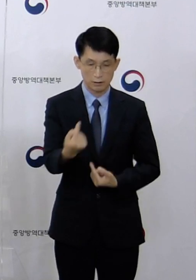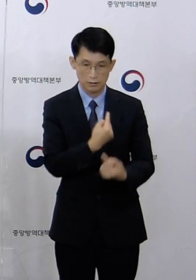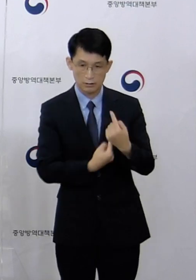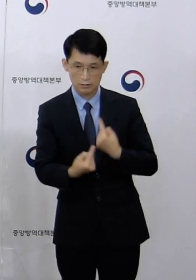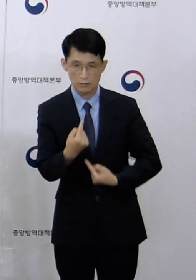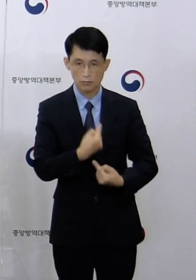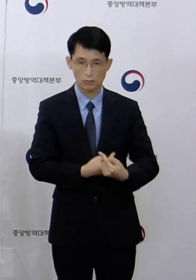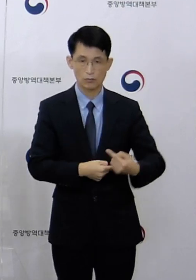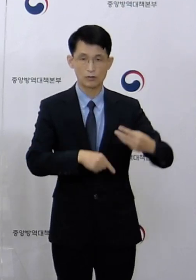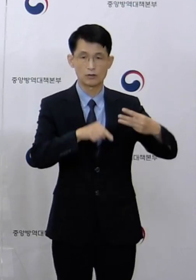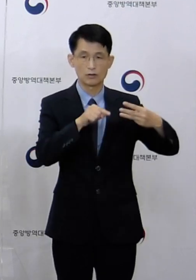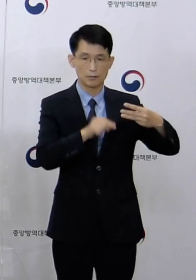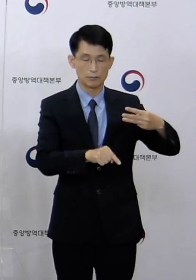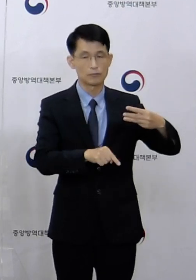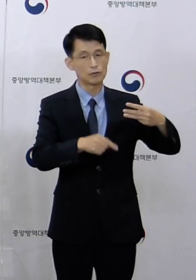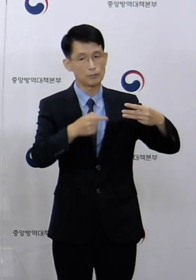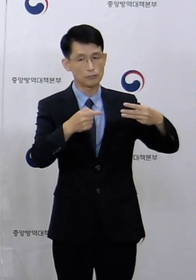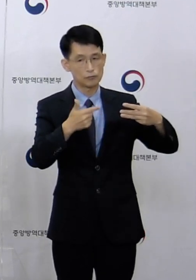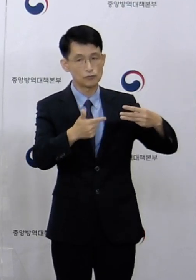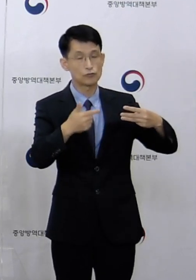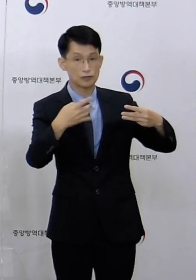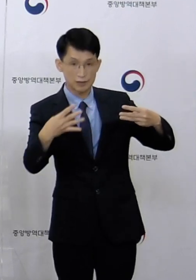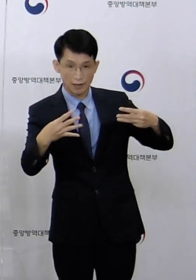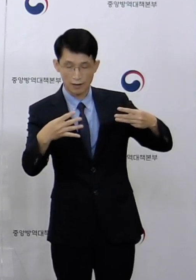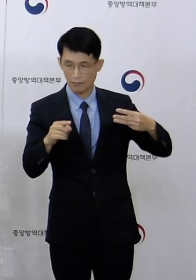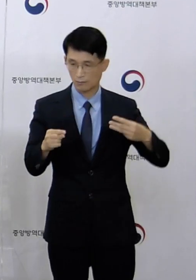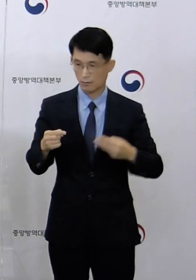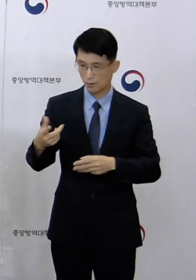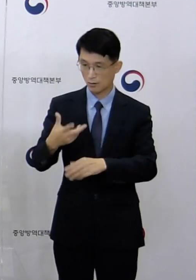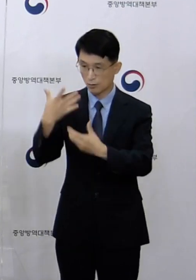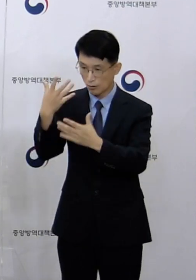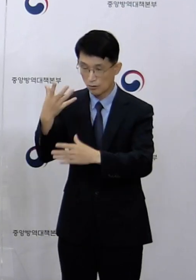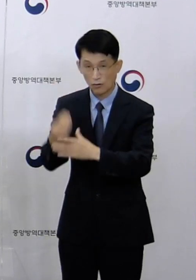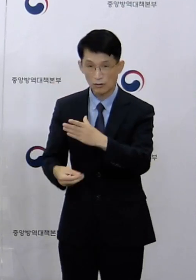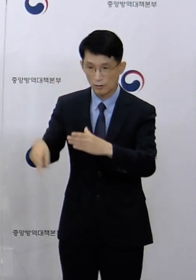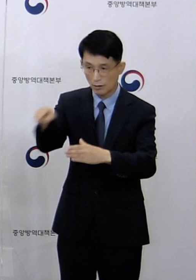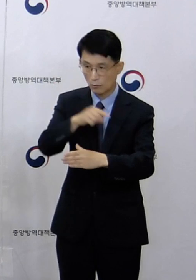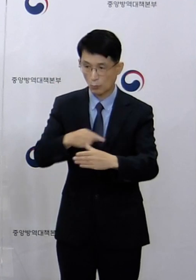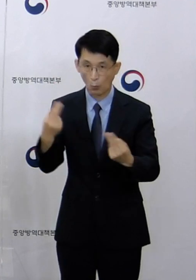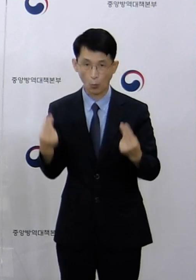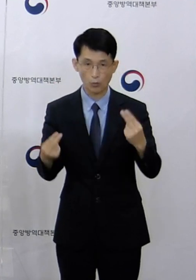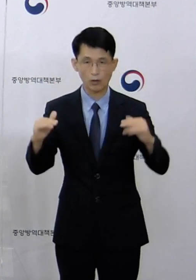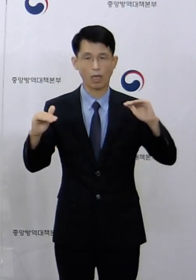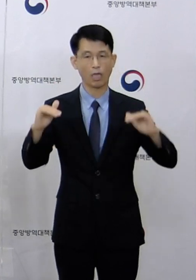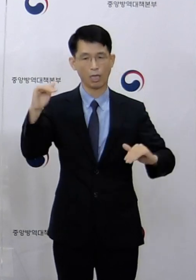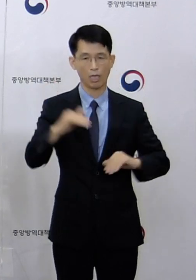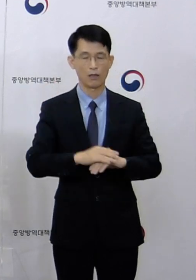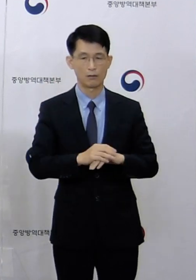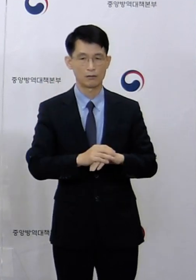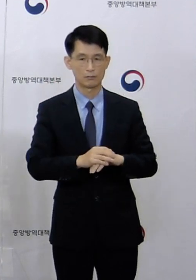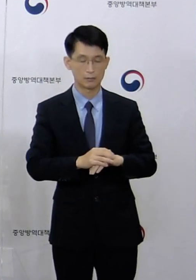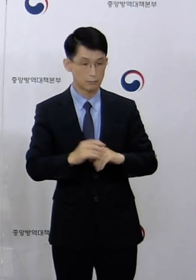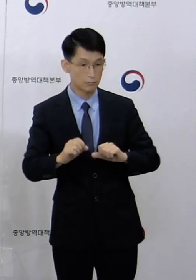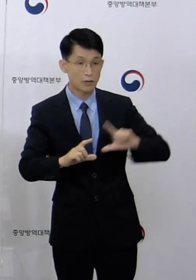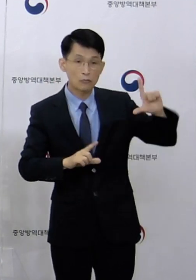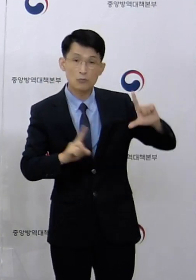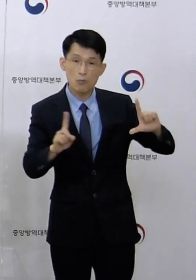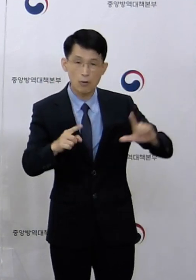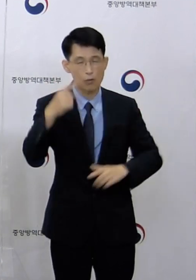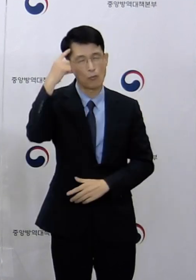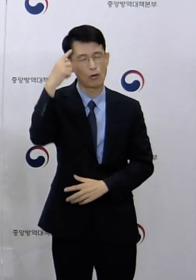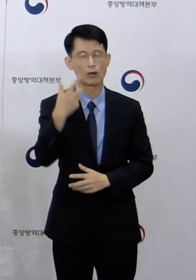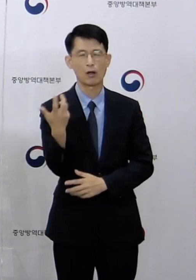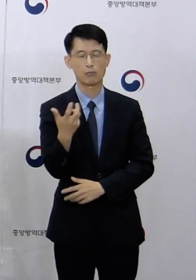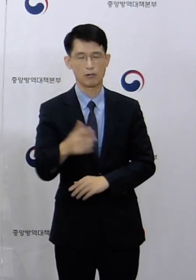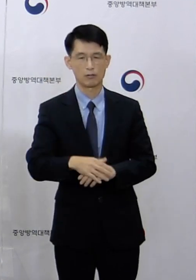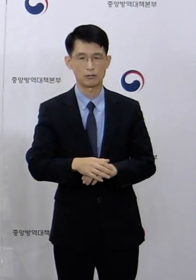연령의 신고율인 3.71건 대비 낮았으며 발생한 이상 반응의 약 96%는 두통,